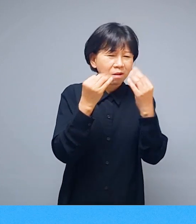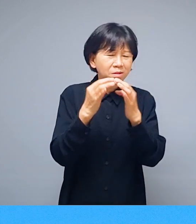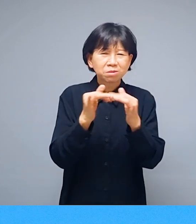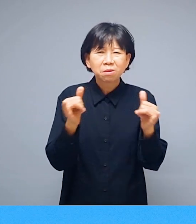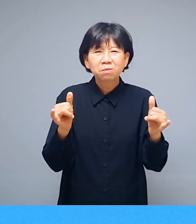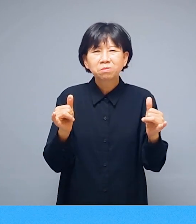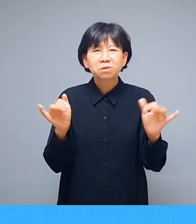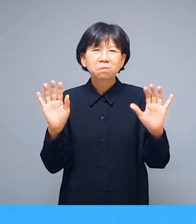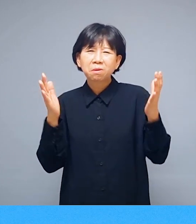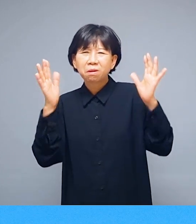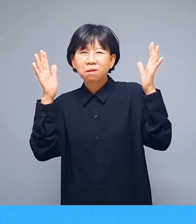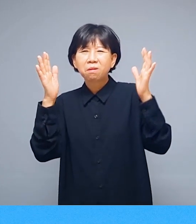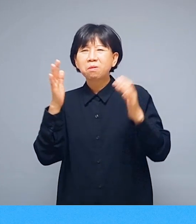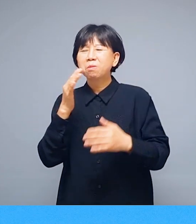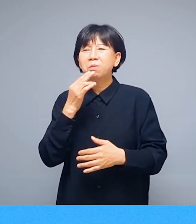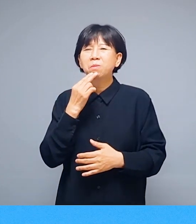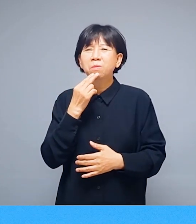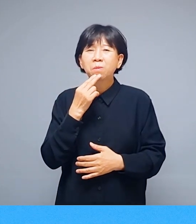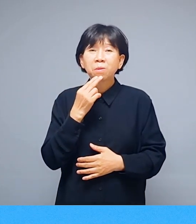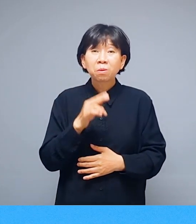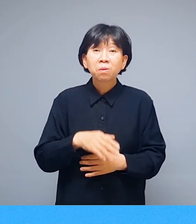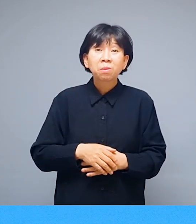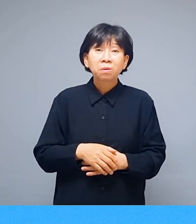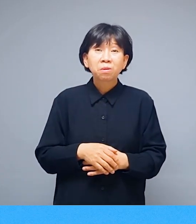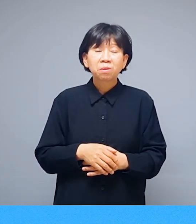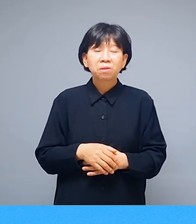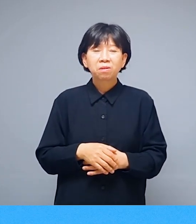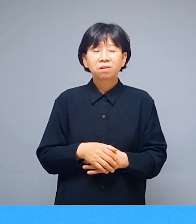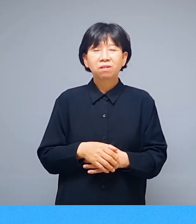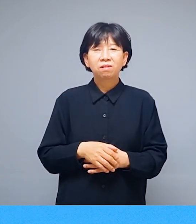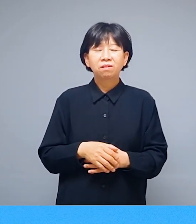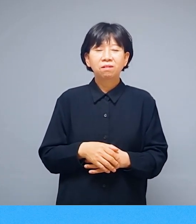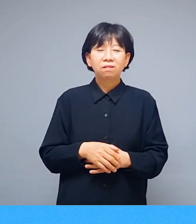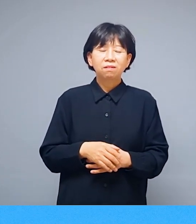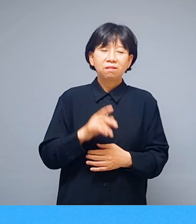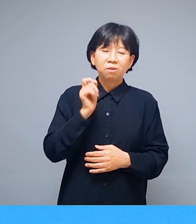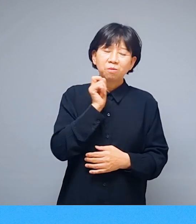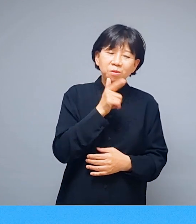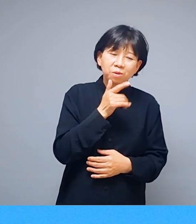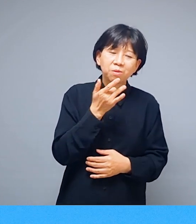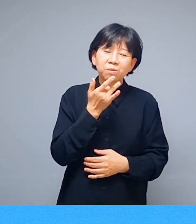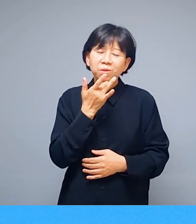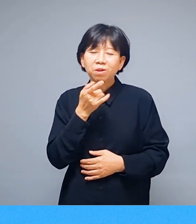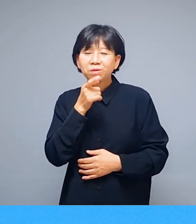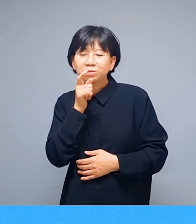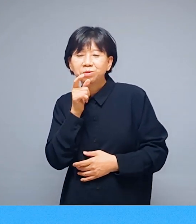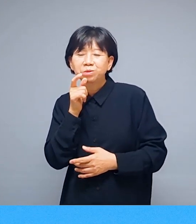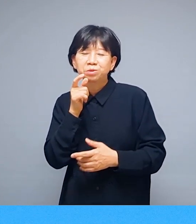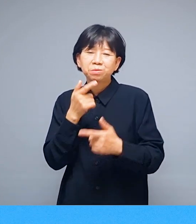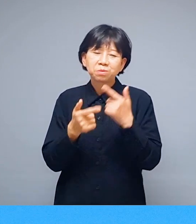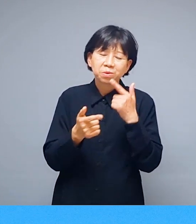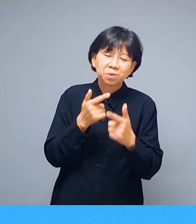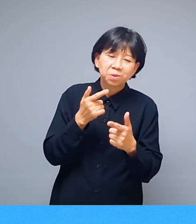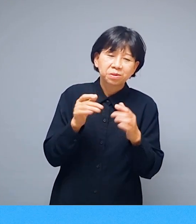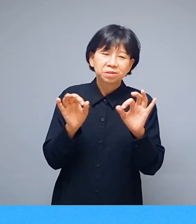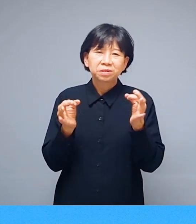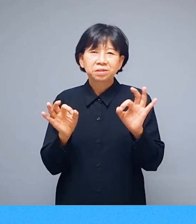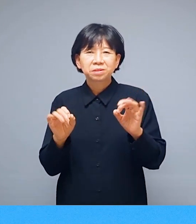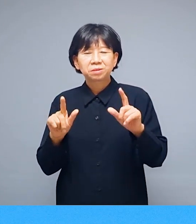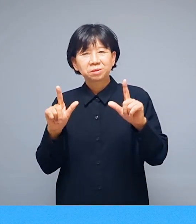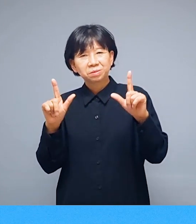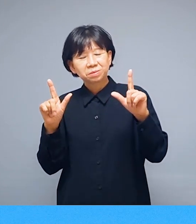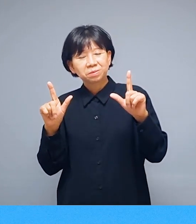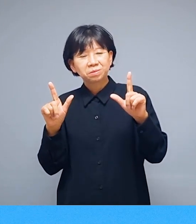내일 새벽서부터 월요일에는, 또 화요일에는, 그 다음 날에는 어떤 일이 한 주간 동안